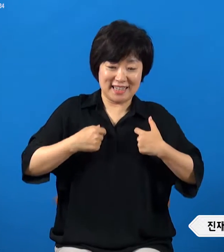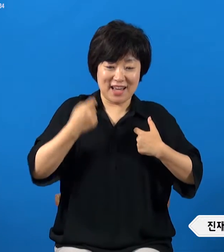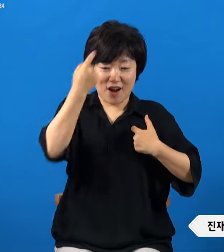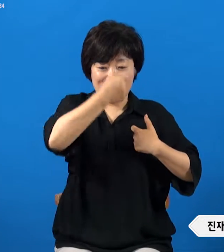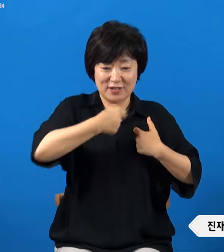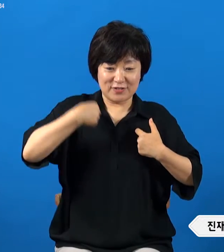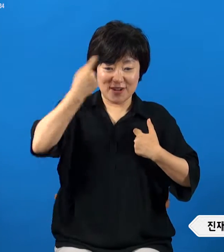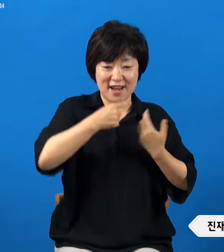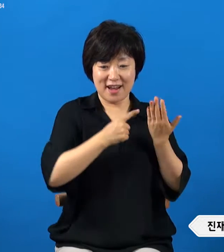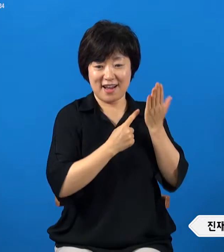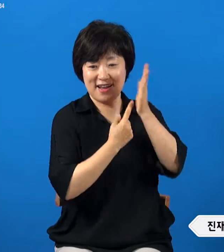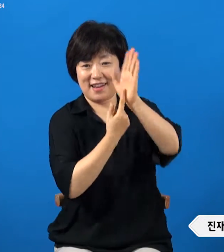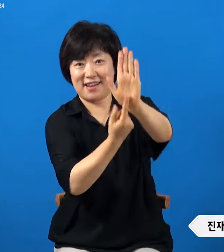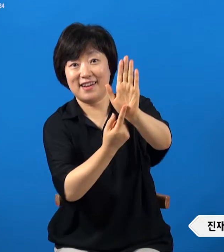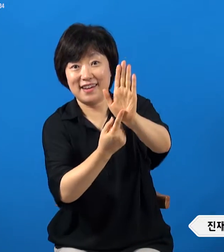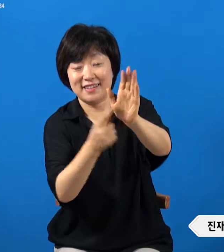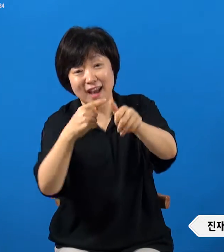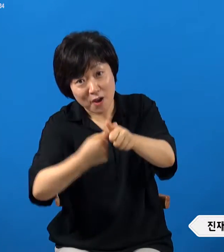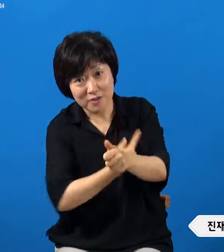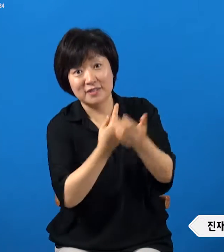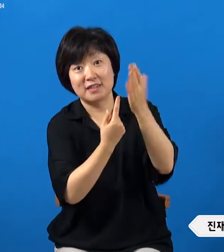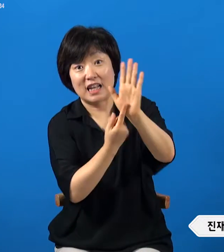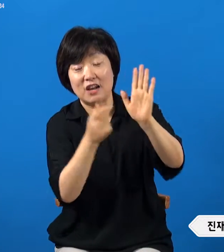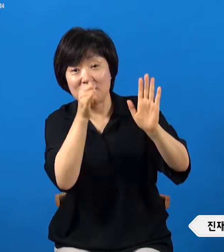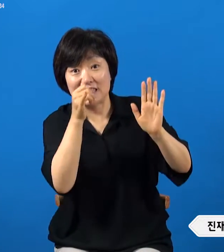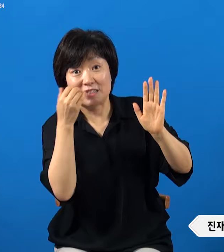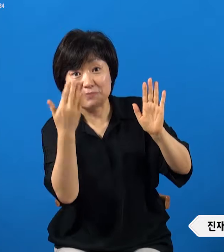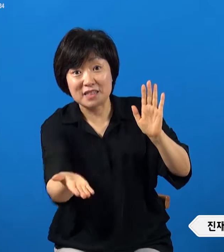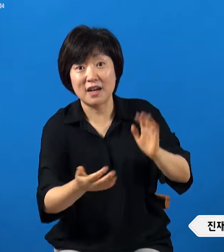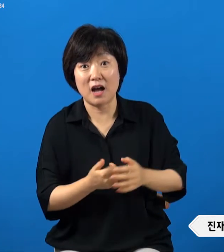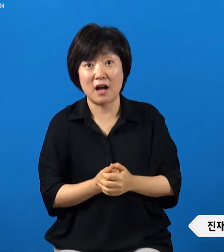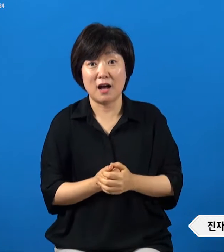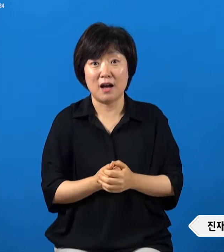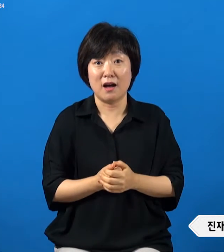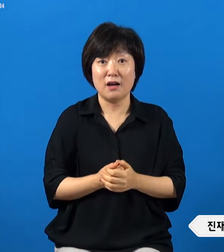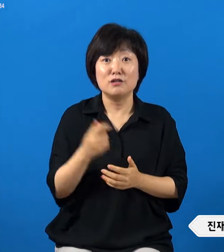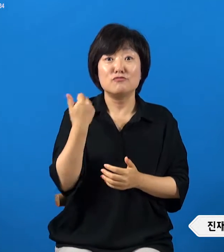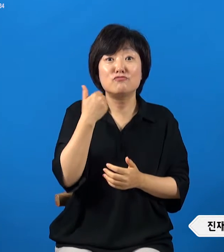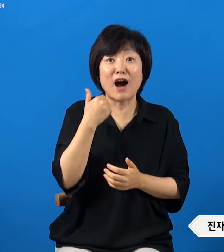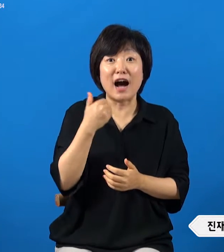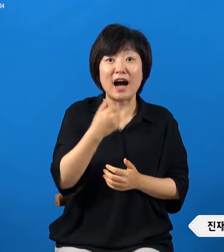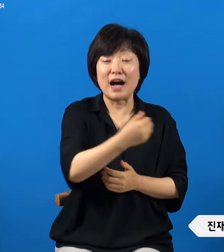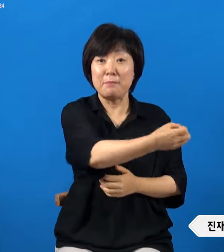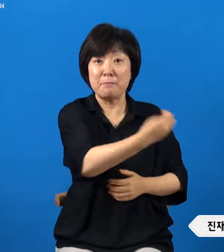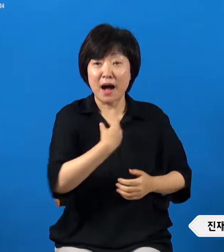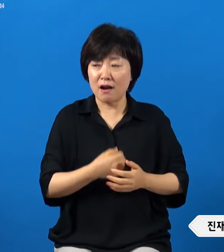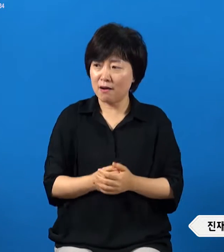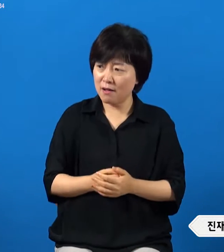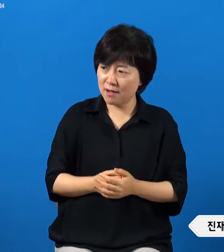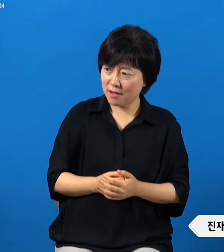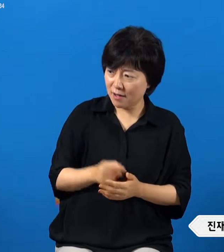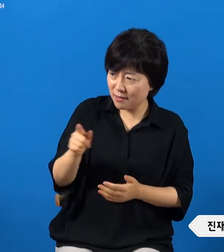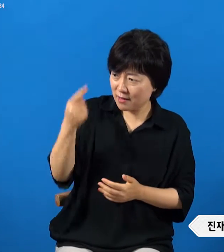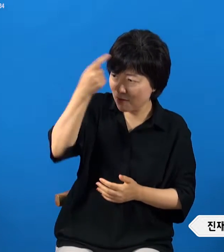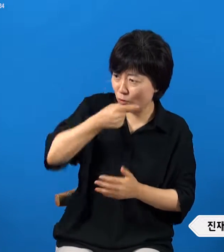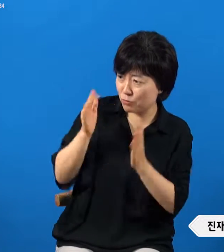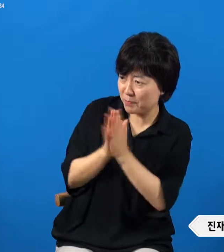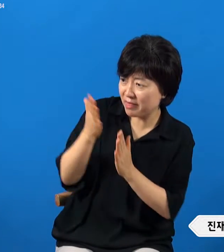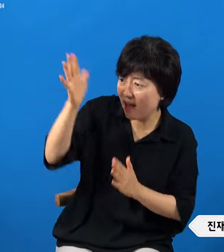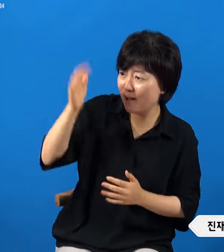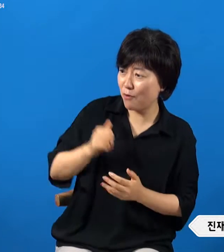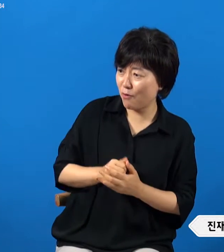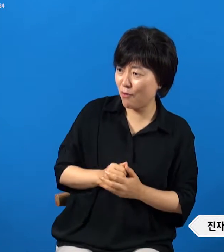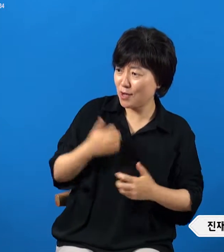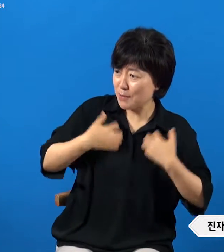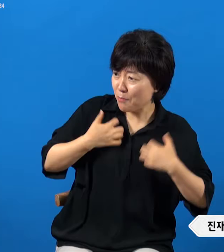있습니까? 이런 얘기 들어보셨어요? 당신 어쩜 그렇게 얼굴에서 빛이 나요? 혹시 지구촌 교회 다니세요?